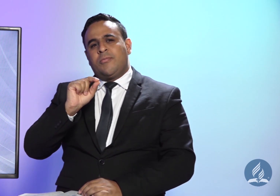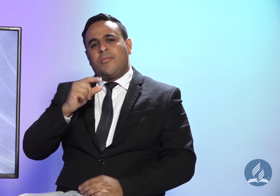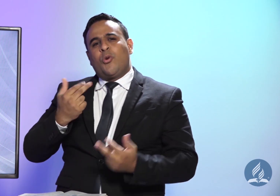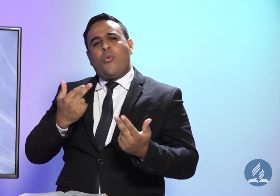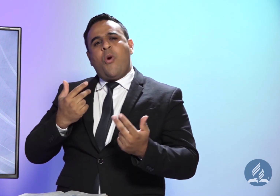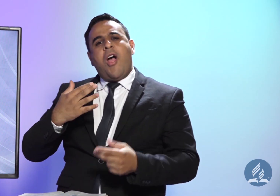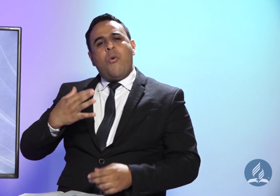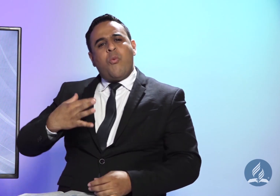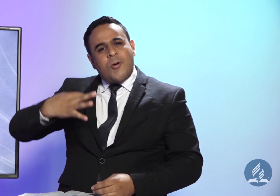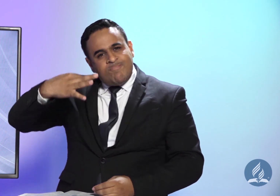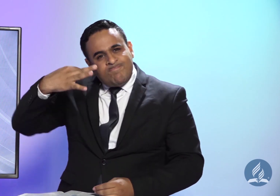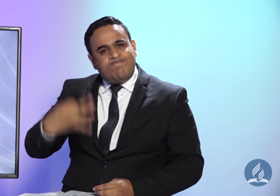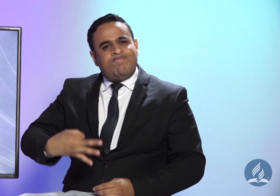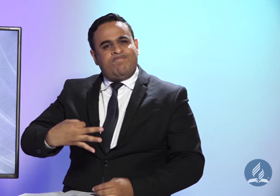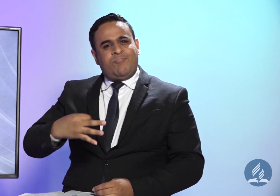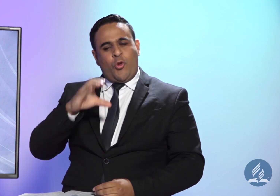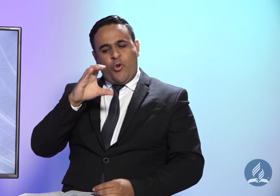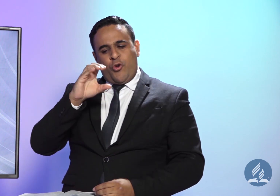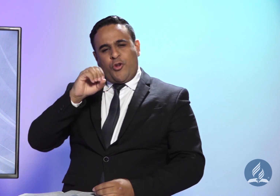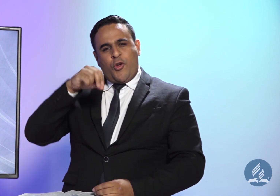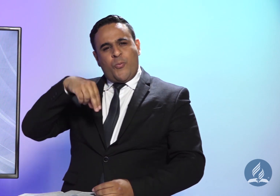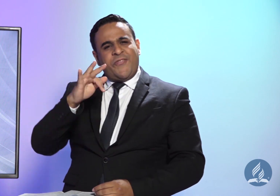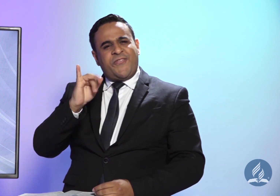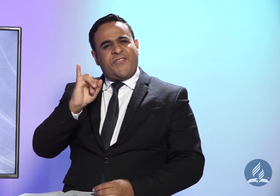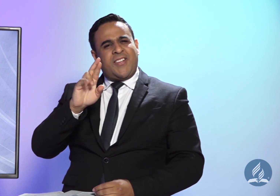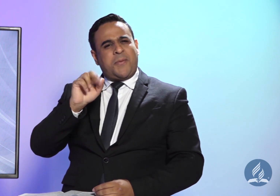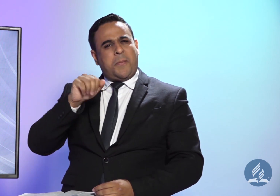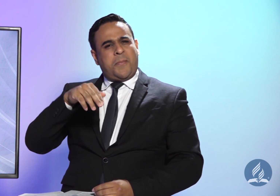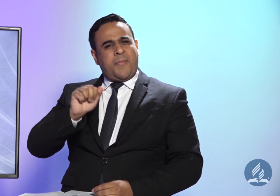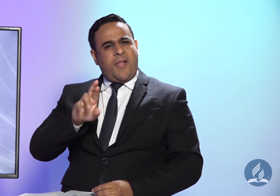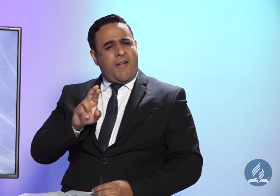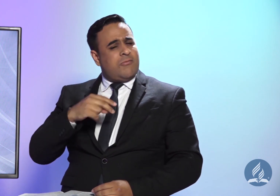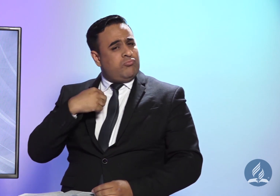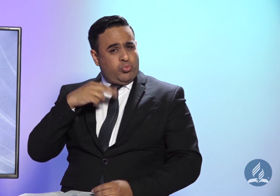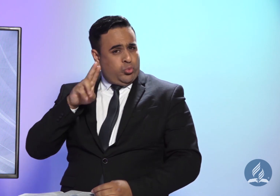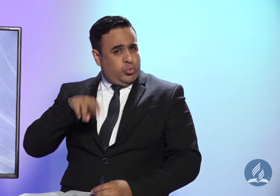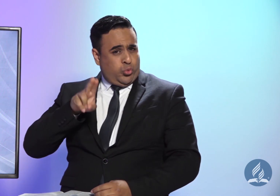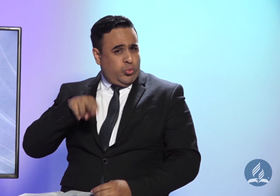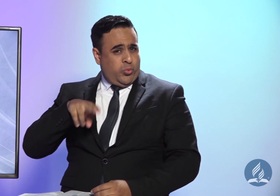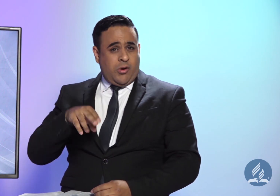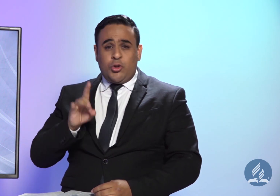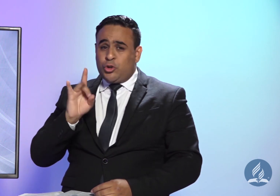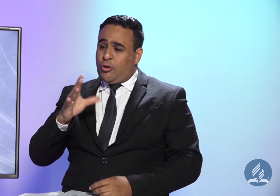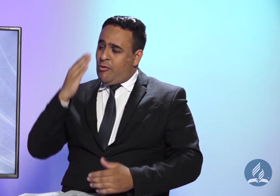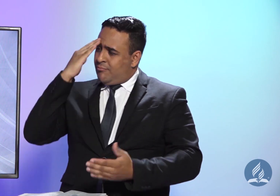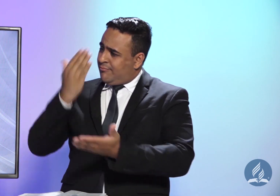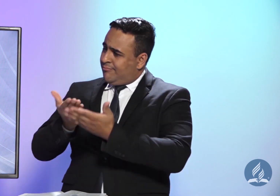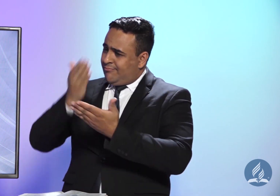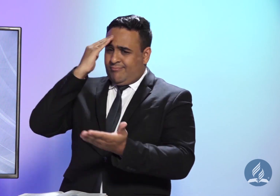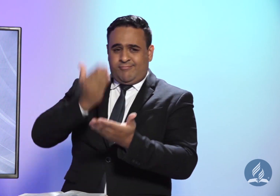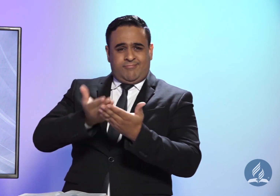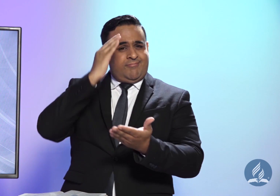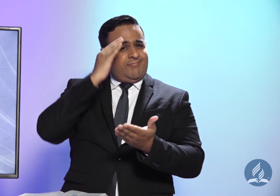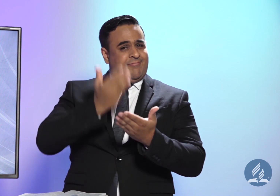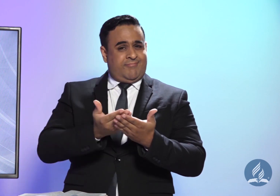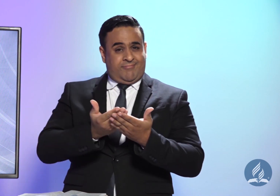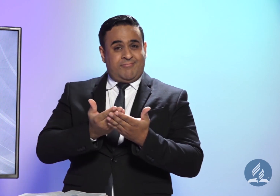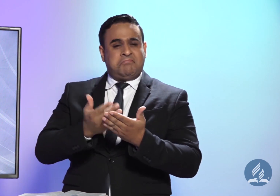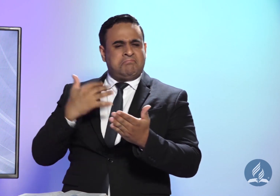Mas o que me faltava? Me faltava ter certeza. Me faltava ter uma confirmação de